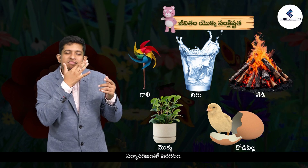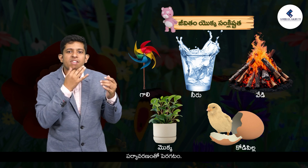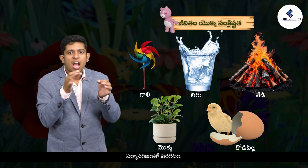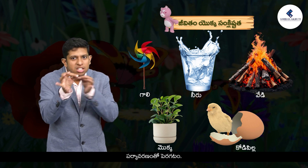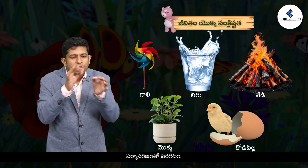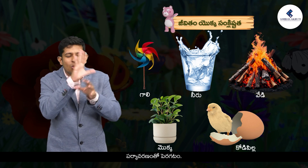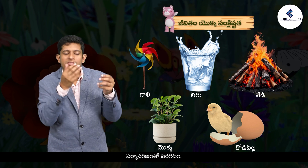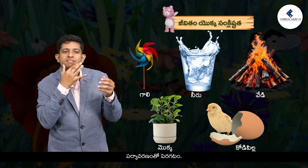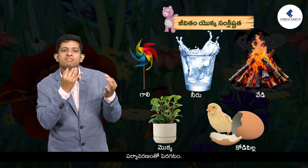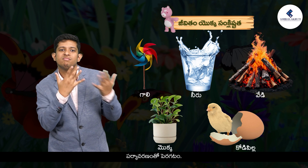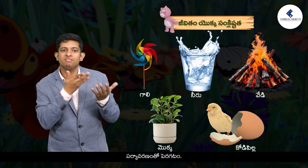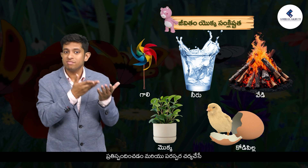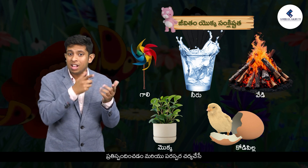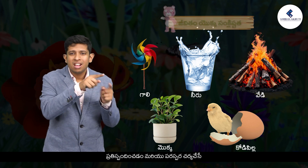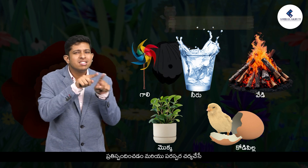పర్యావరణంతో పెరగటం,